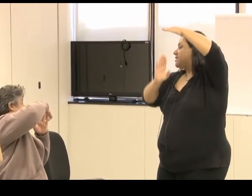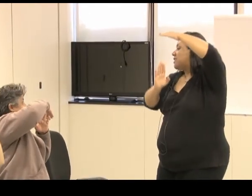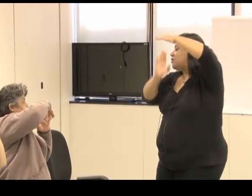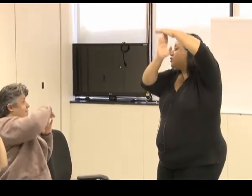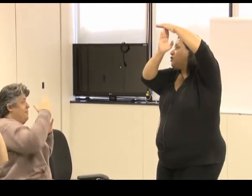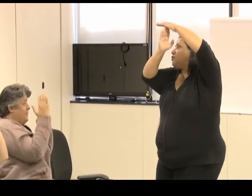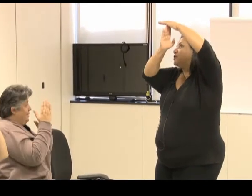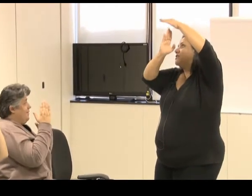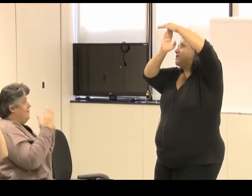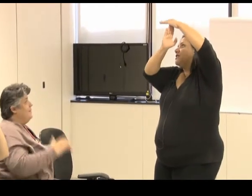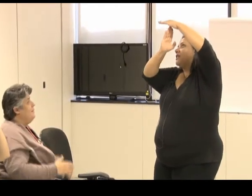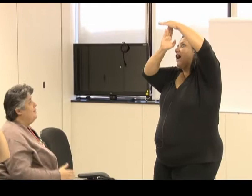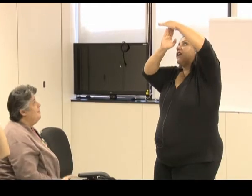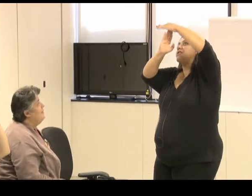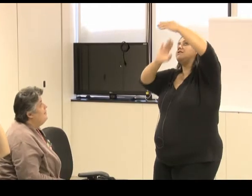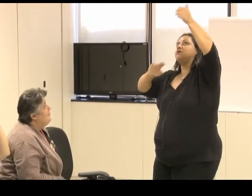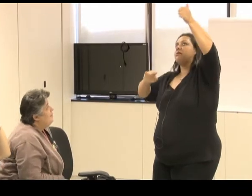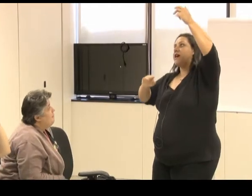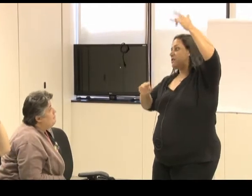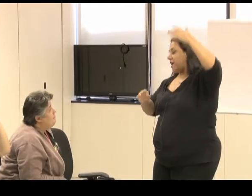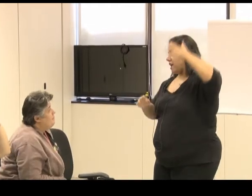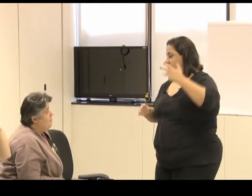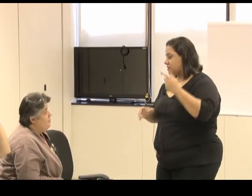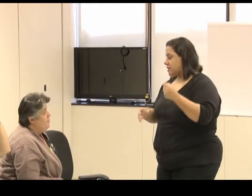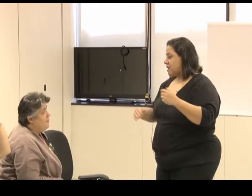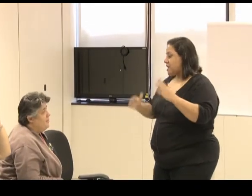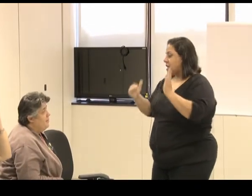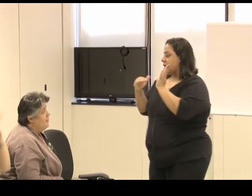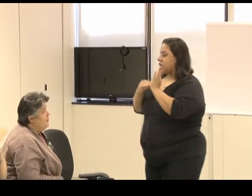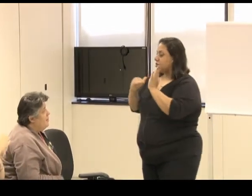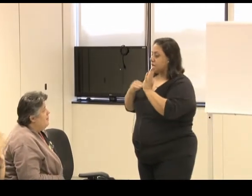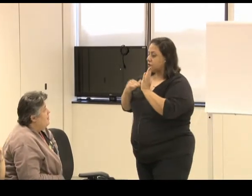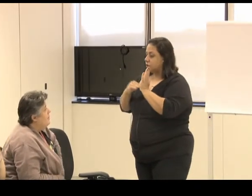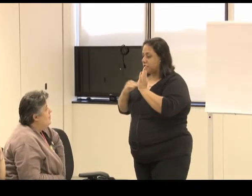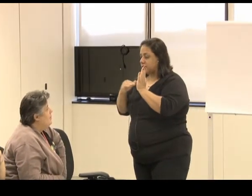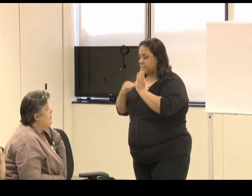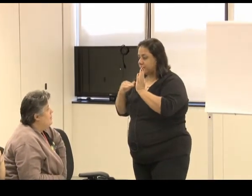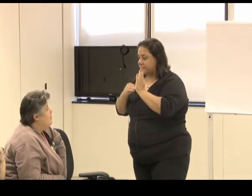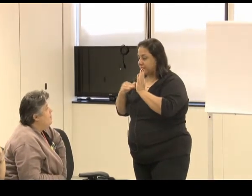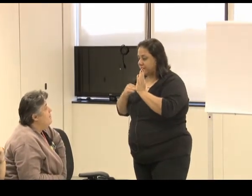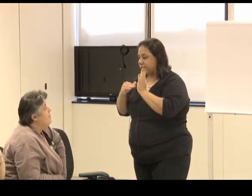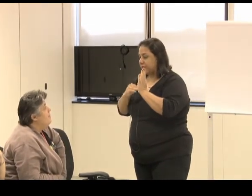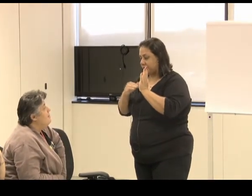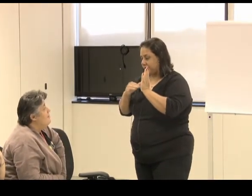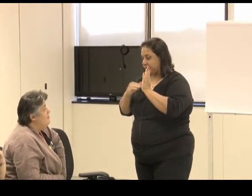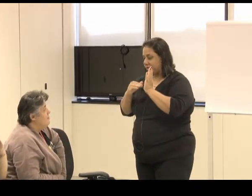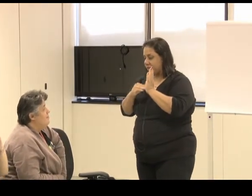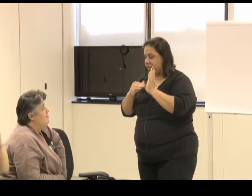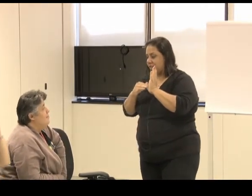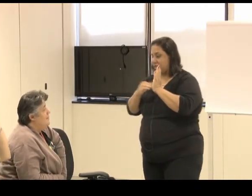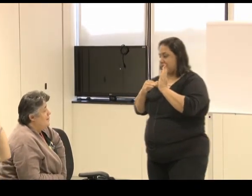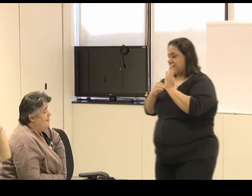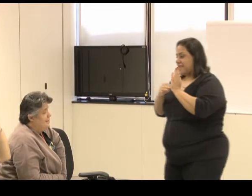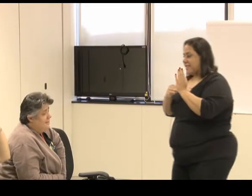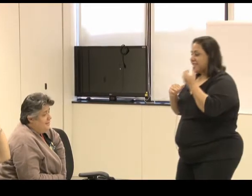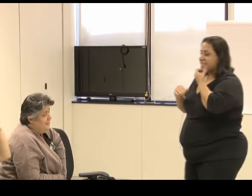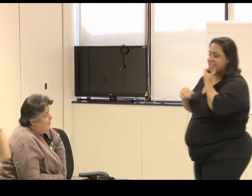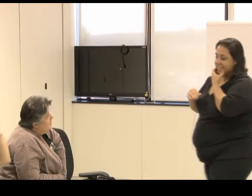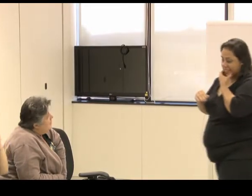São os últimos, assim, aqueles que são os mais velhos. E não os caçulas. Legal. E tem que